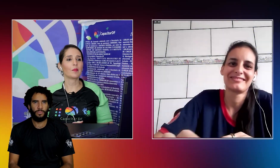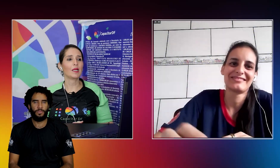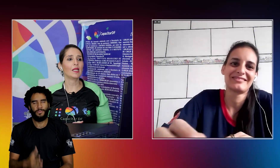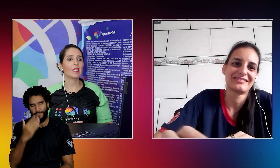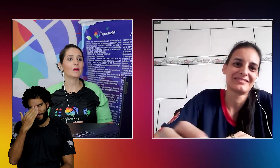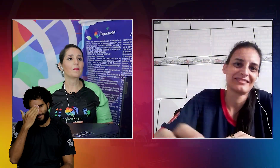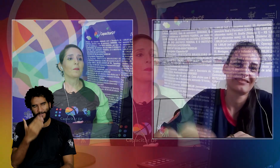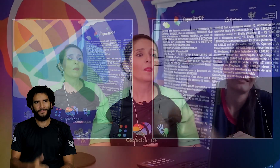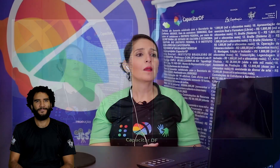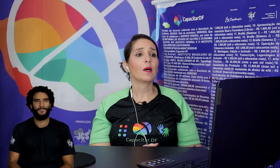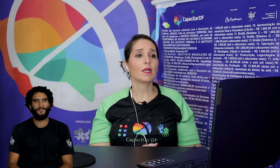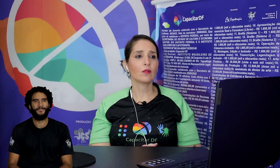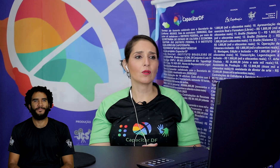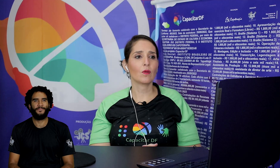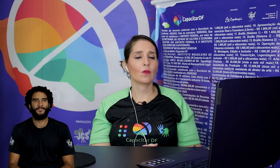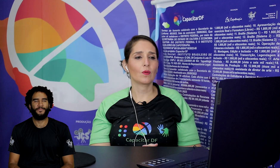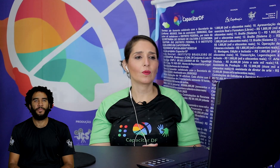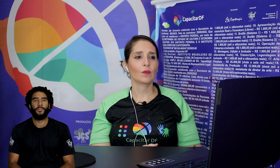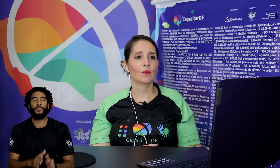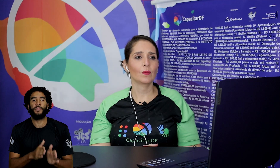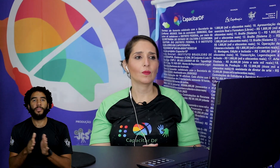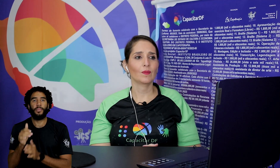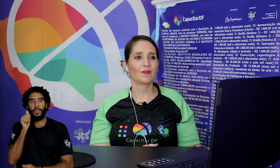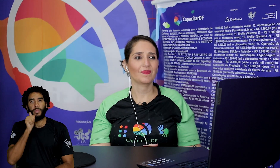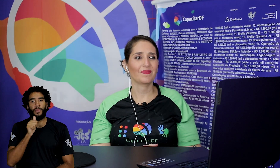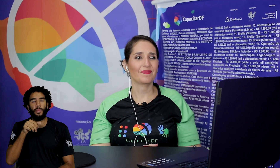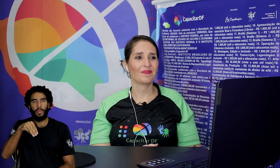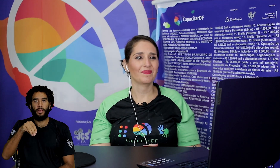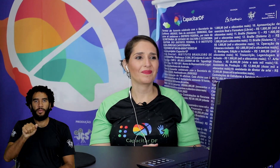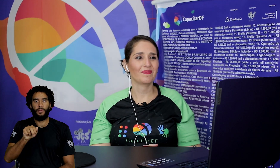Obrigada, Maeli. Maria do Socorro.